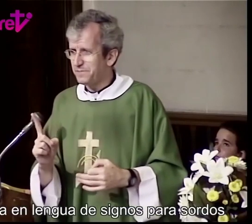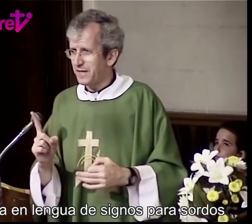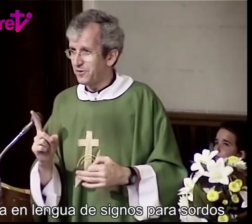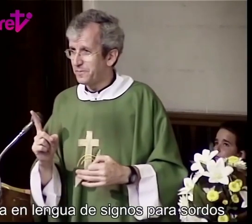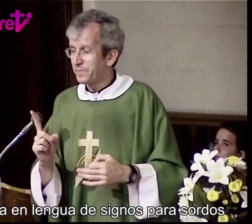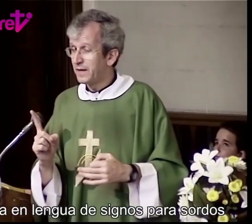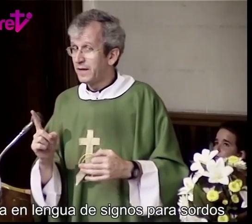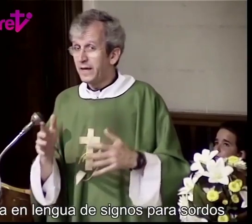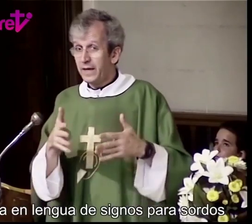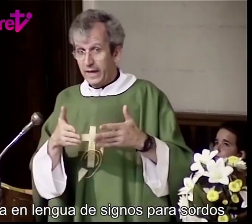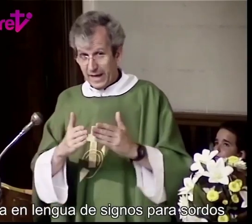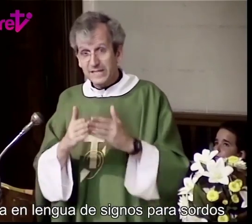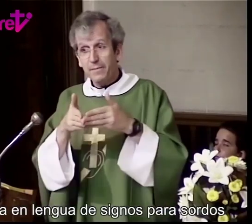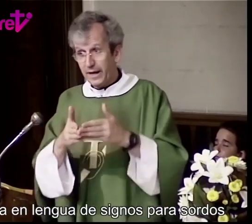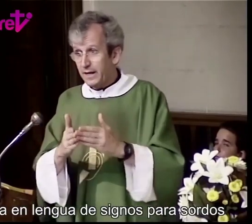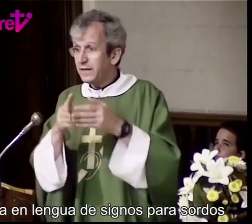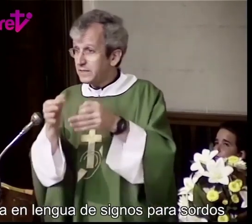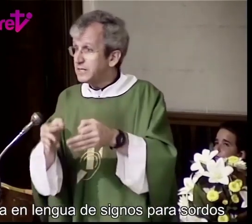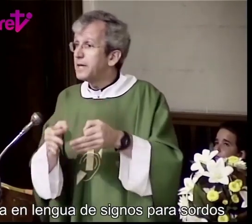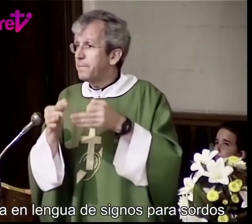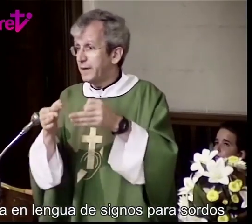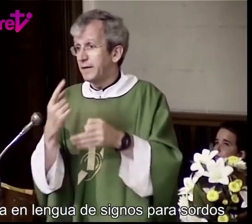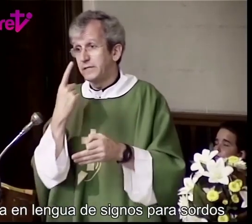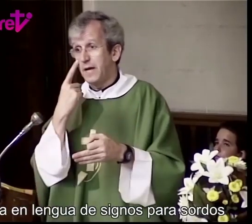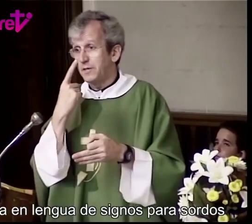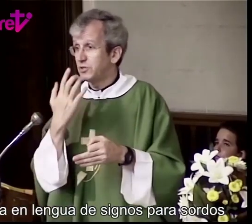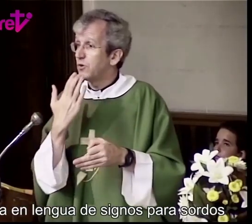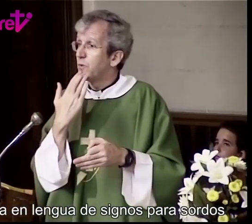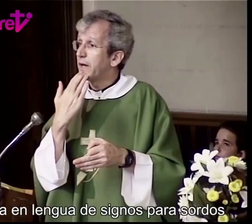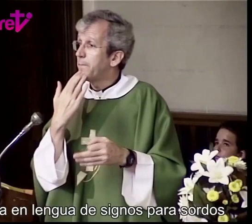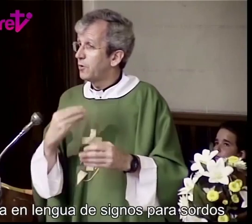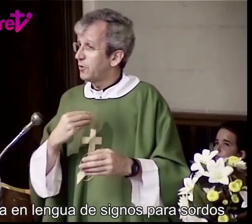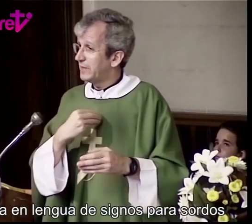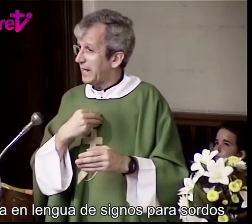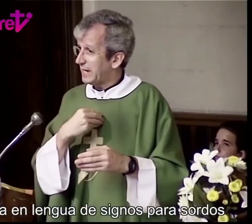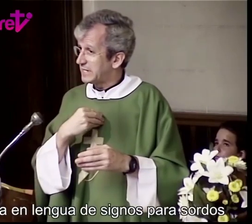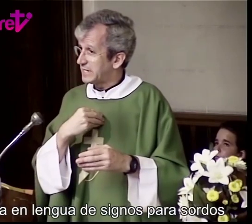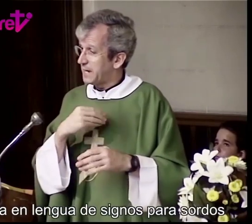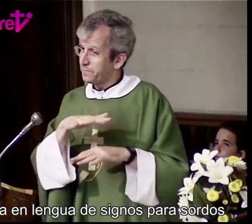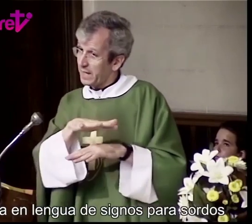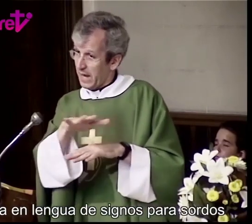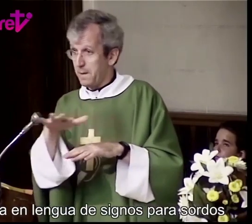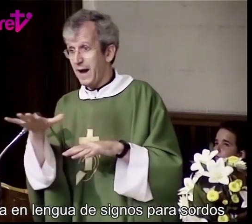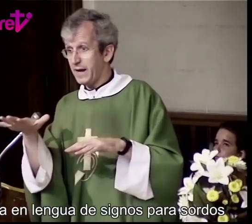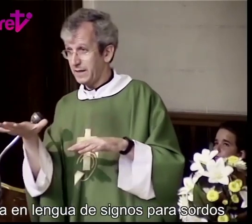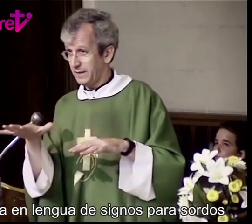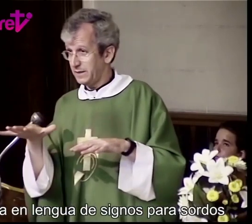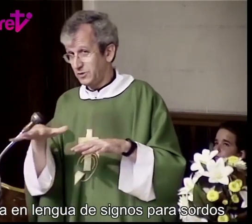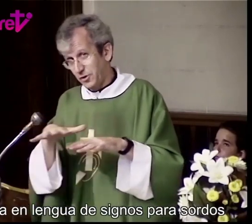miedo. Esa barca siempre se ha visto como ejemplo de la Iglesia. El mar no deja de